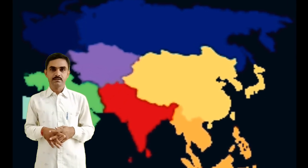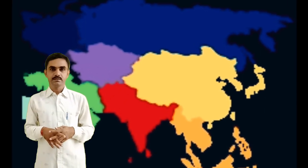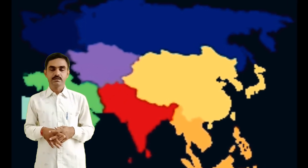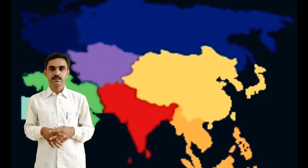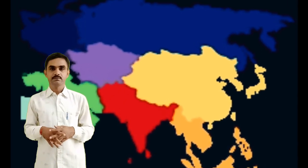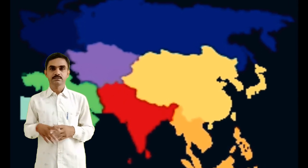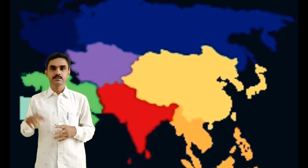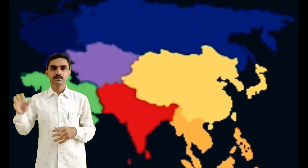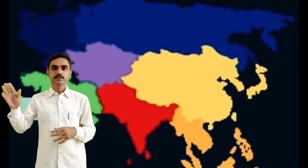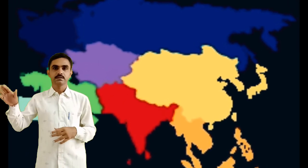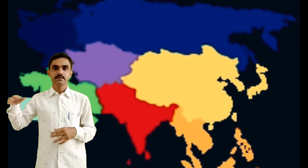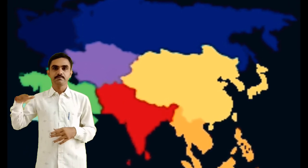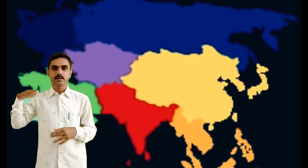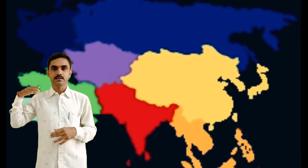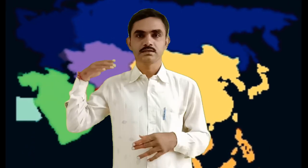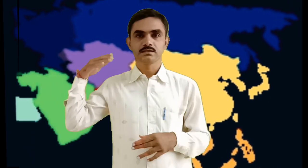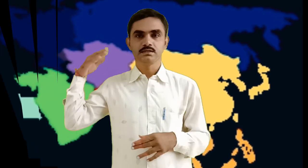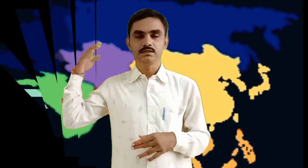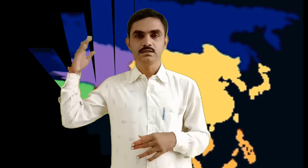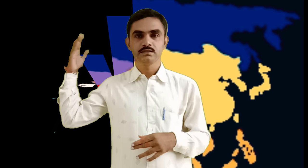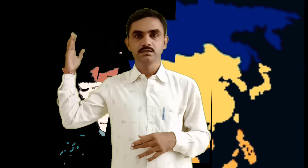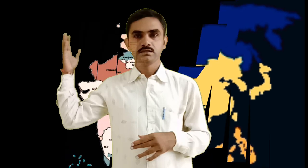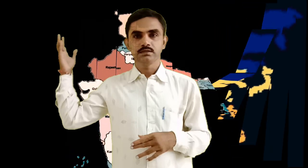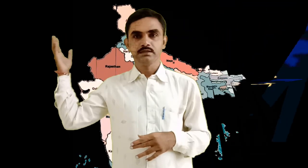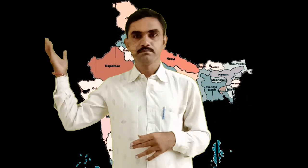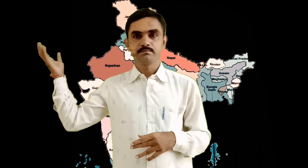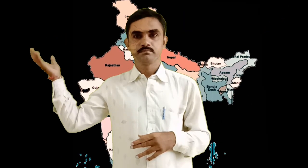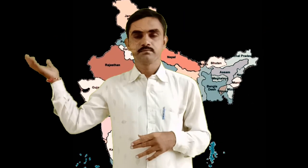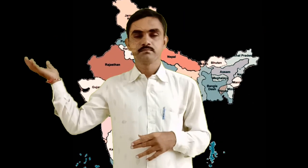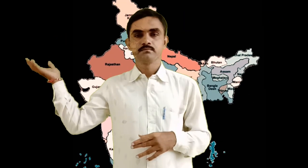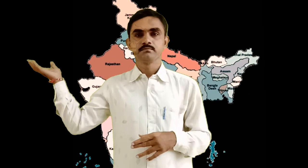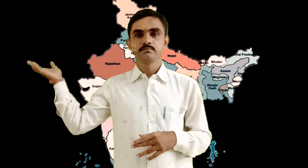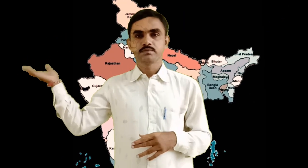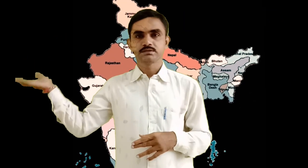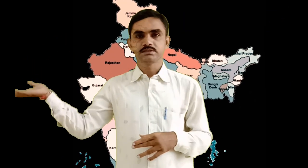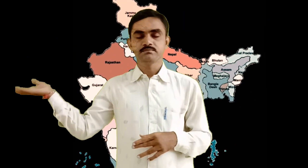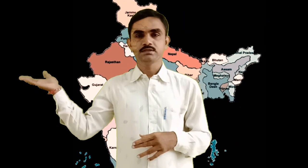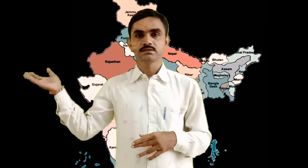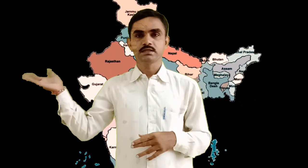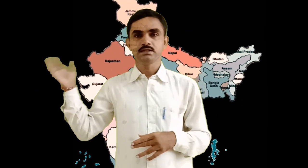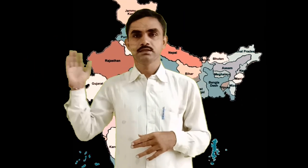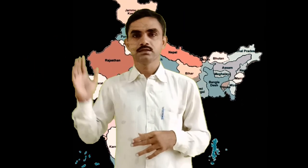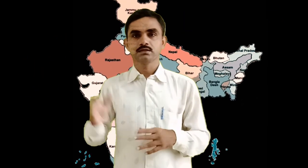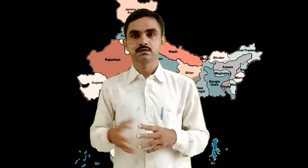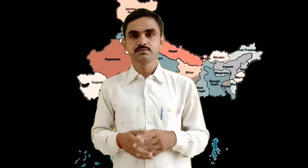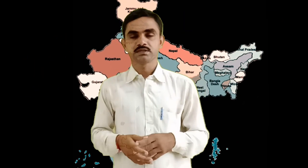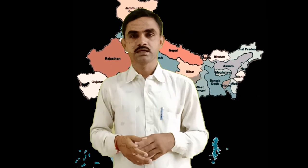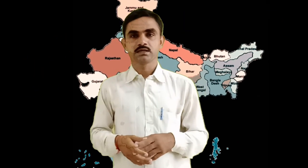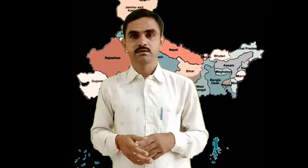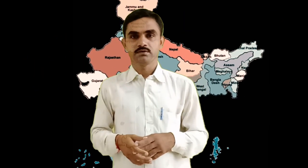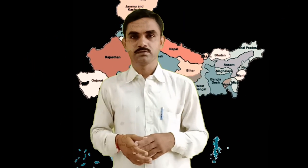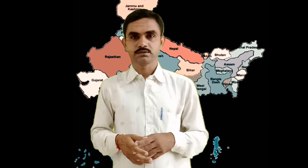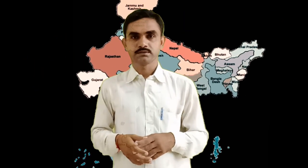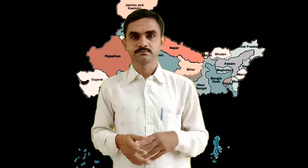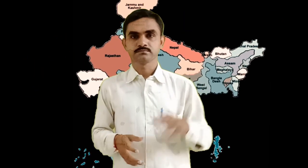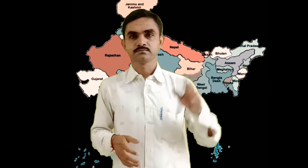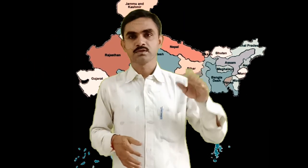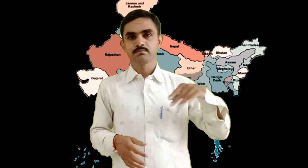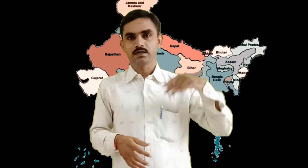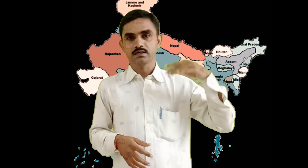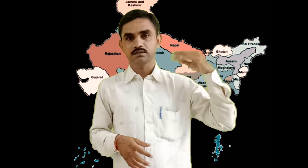ત્યારે આપણને ખ્યાલ આવશે કે ભારતની એ પશ્ચિમ દિશાની અંદર અરબ સાગર આવેલો